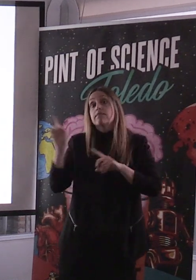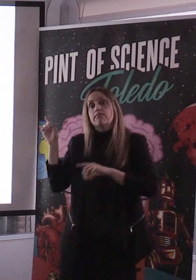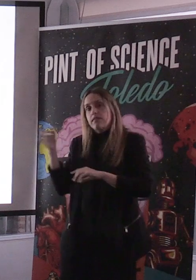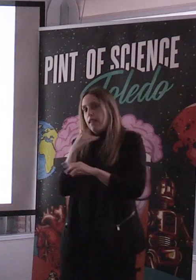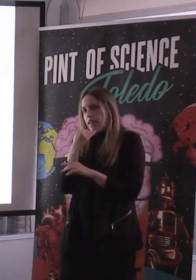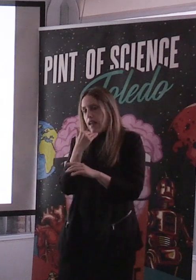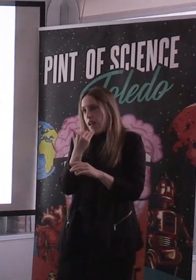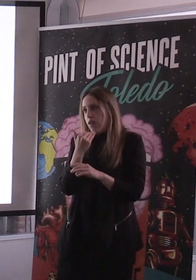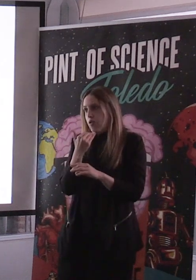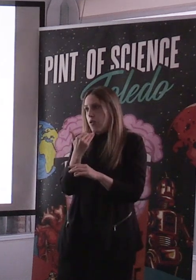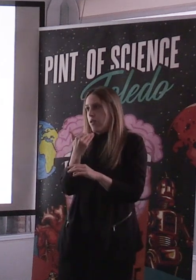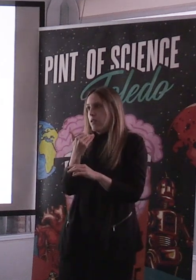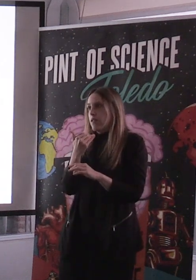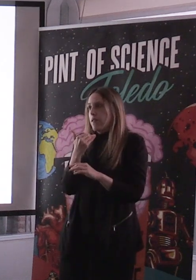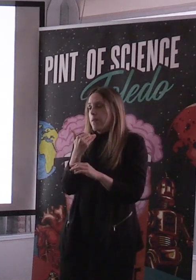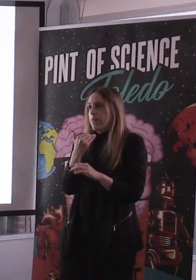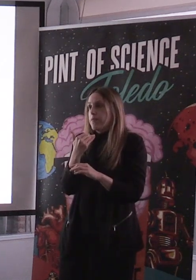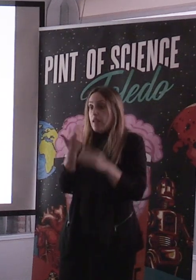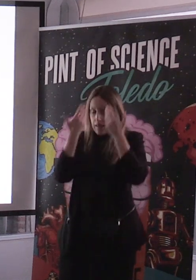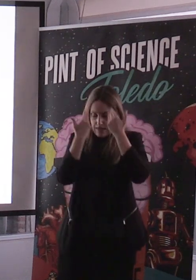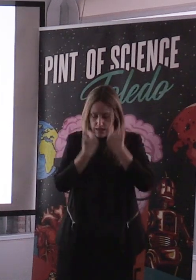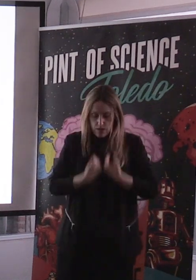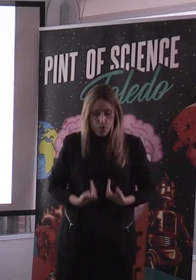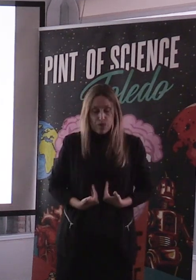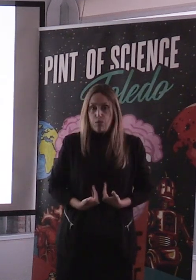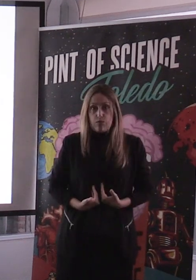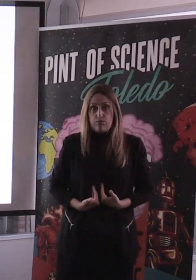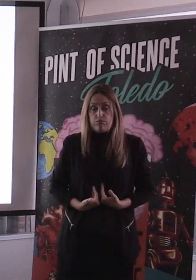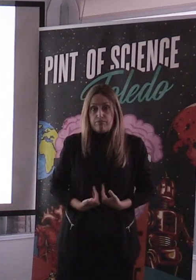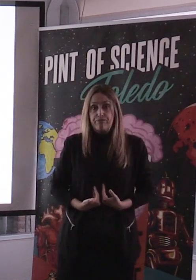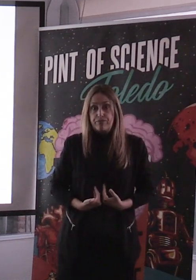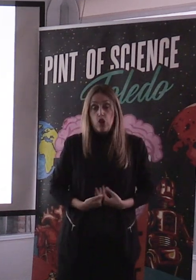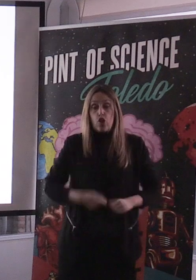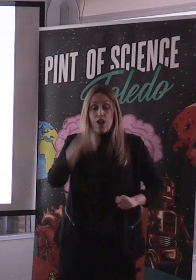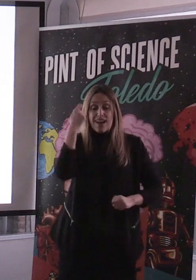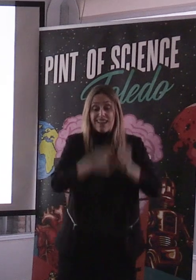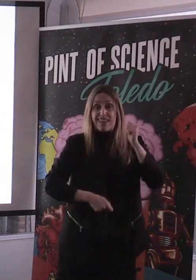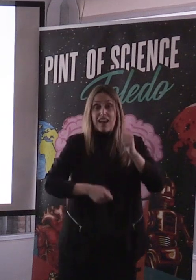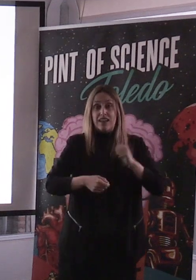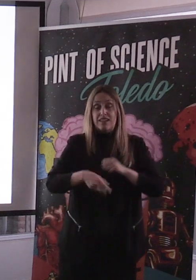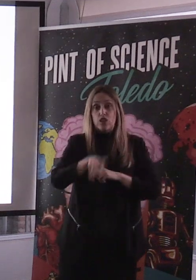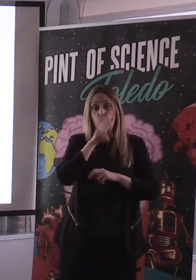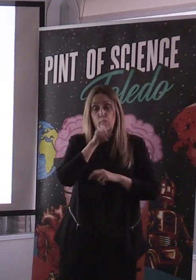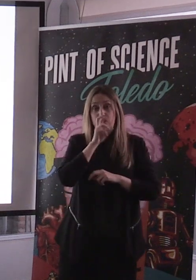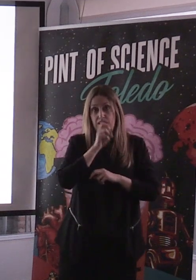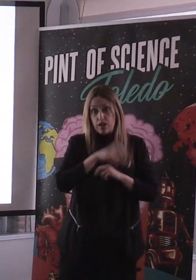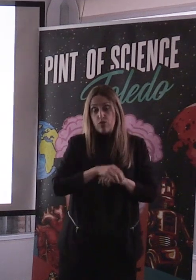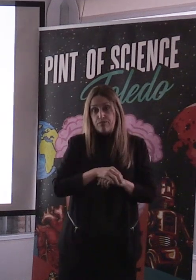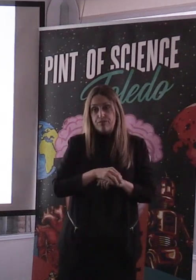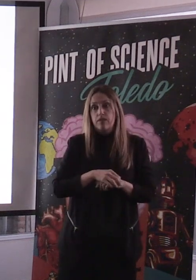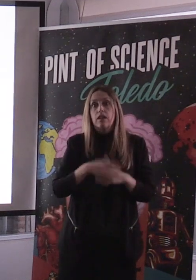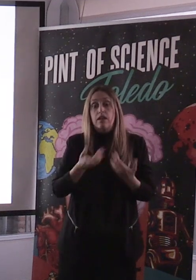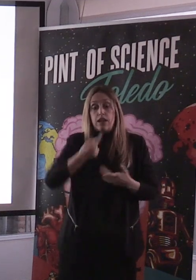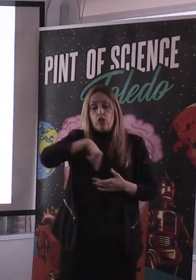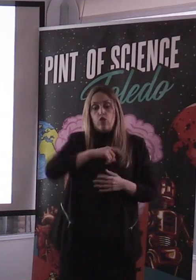algo incluso viene del cuerpo mismo y son radicales de oxígeno que producimos nosotros mismos en